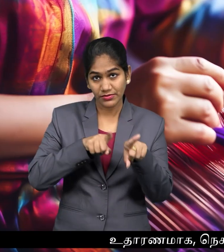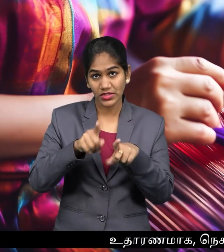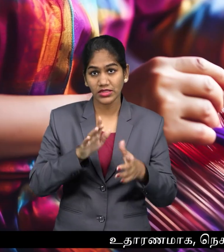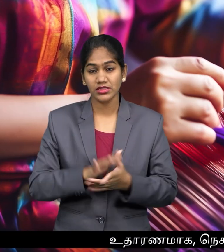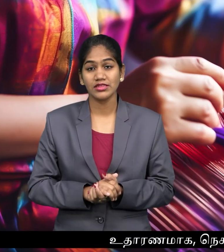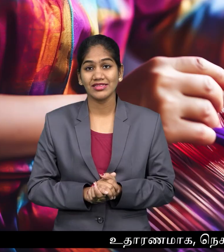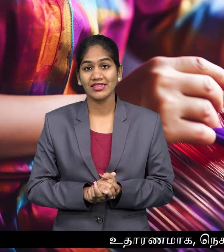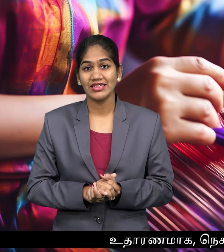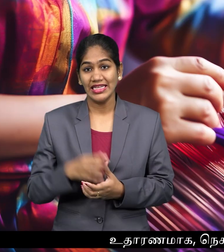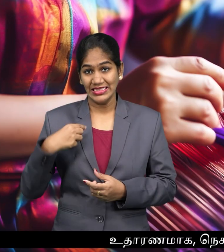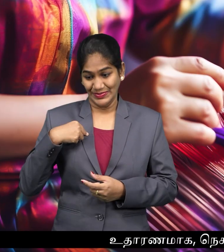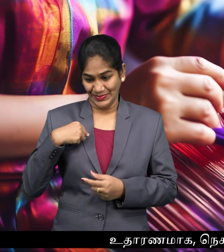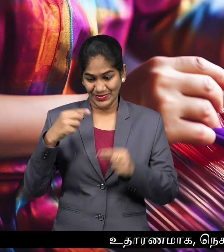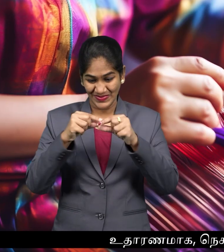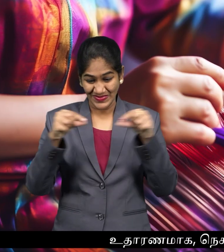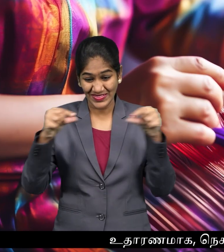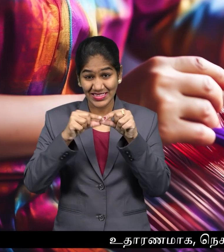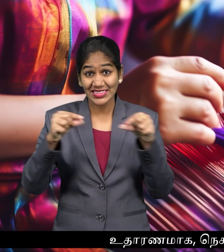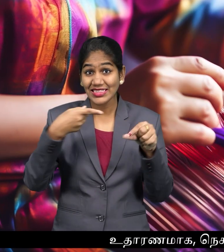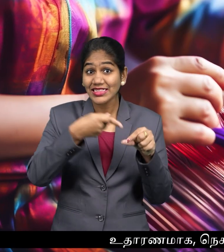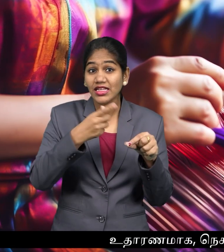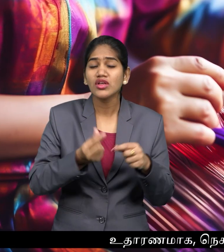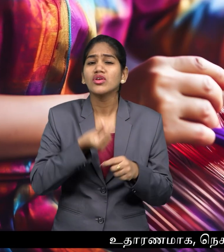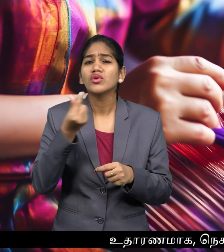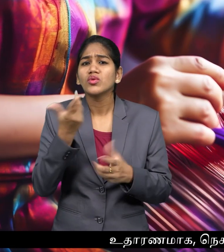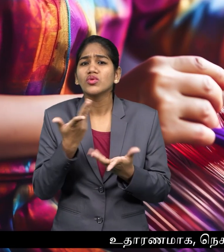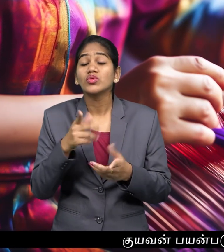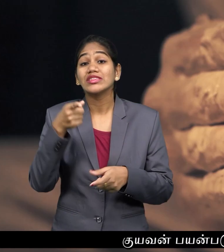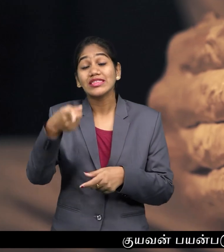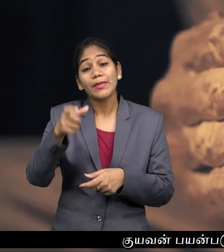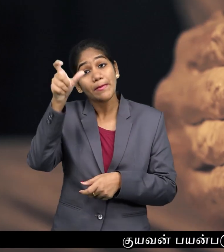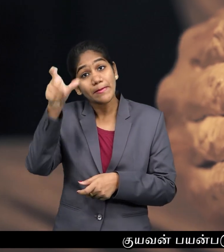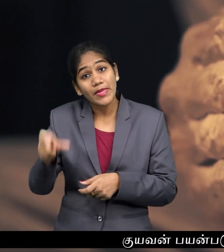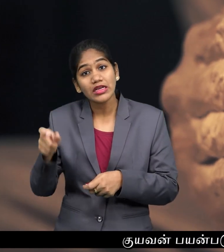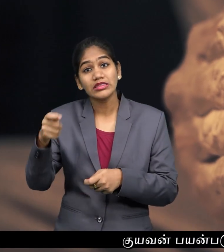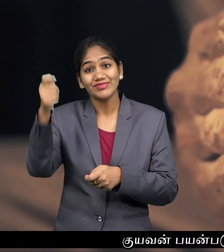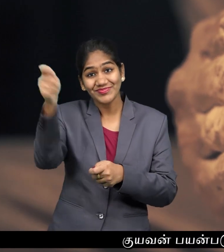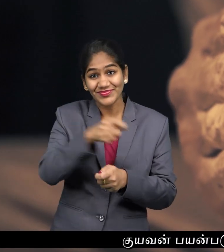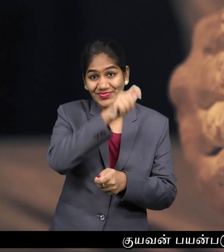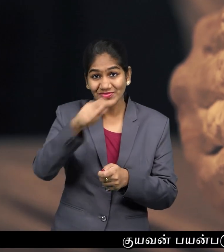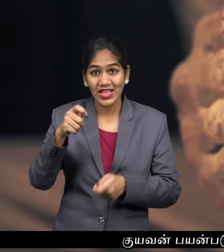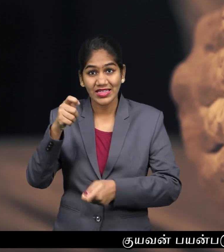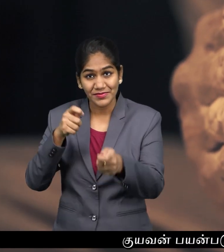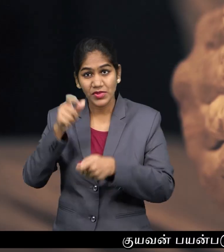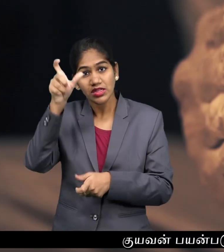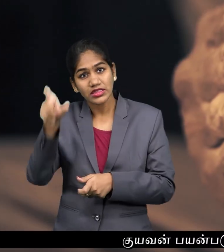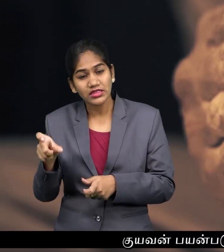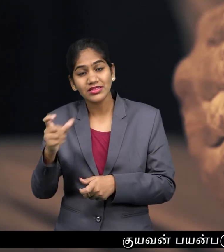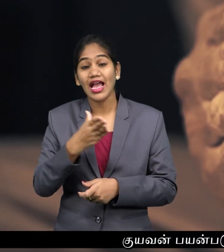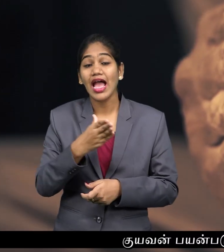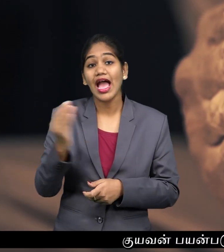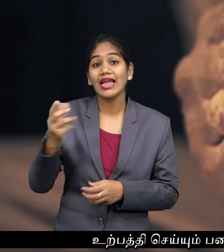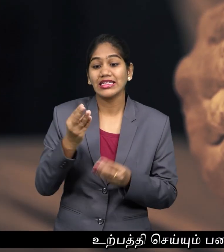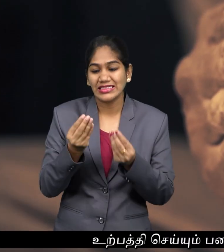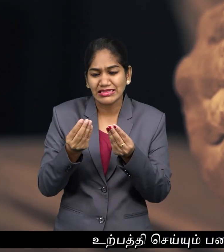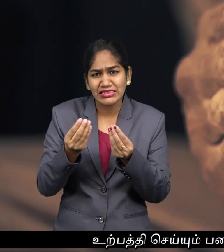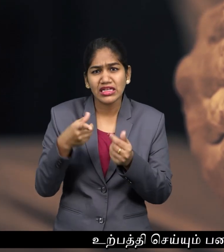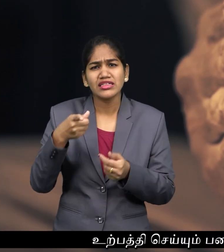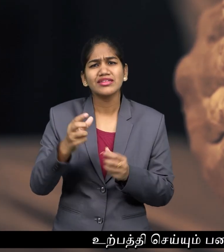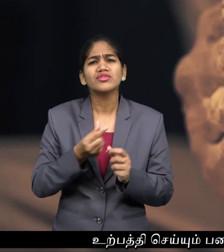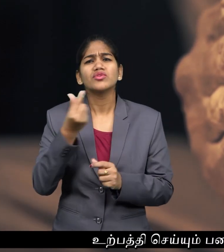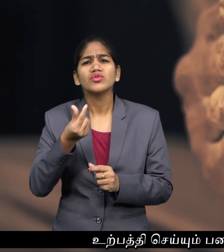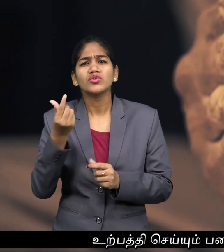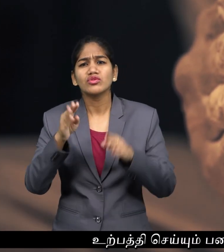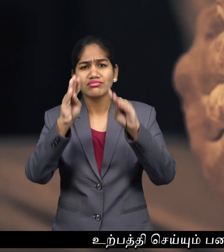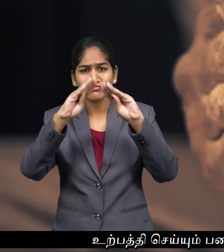உதாரணமாக, நெசவாளர் பயன்படுத்தும் நூலும் குயவன் பயன்படுத்தும் களிமண்ணும் வாங்கி உற்பத்தி